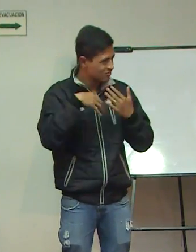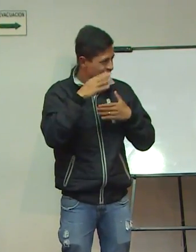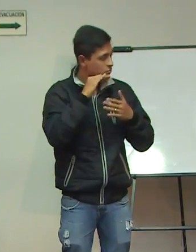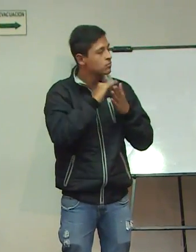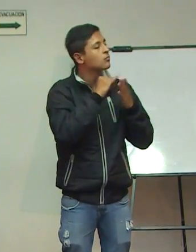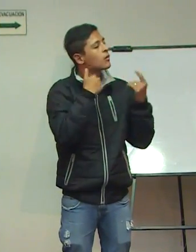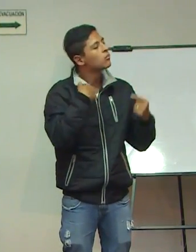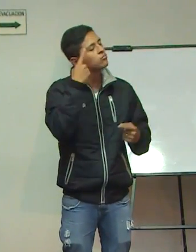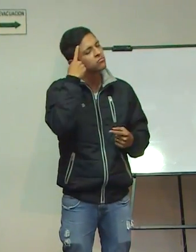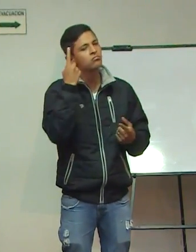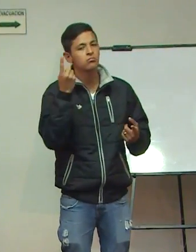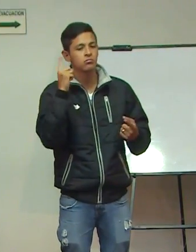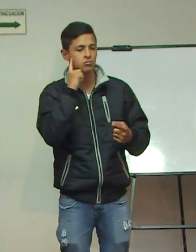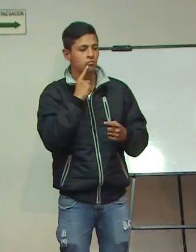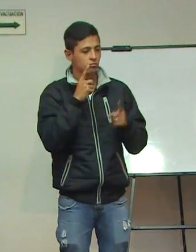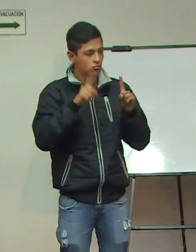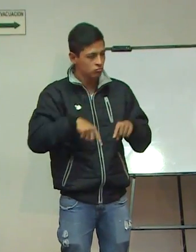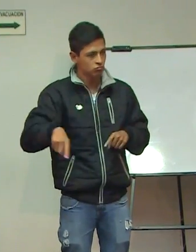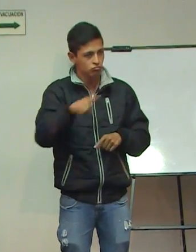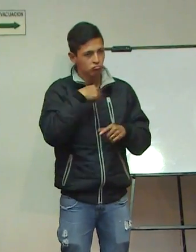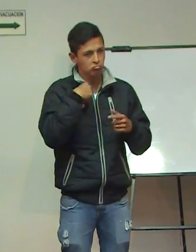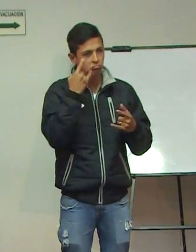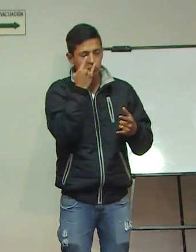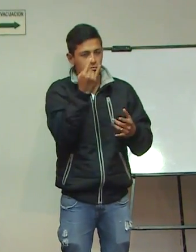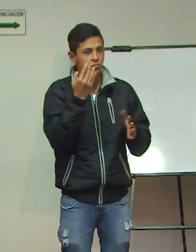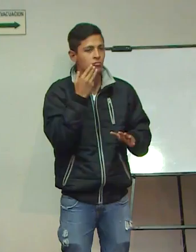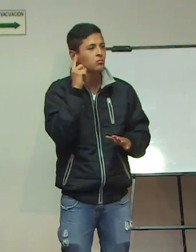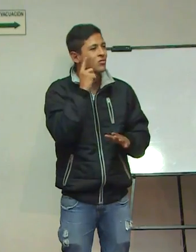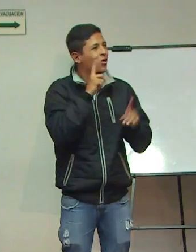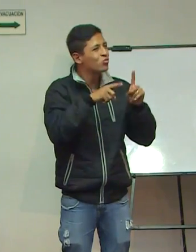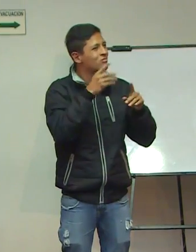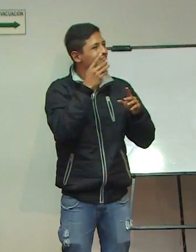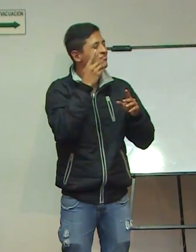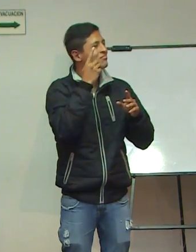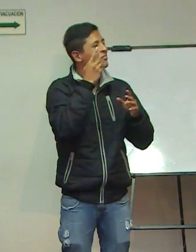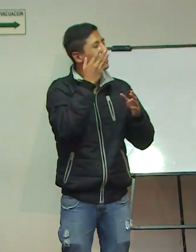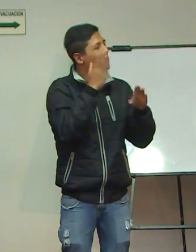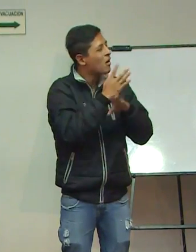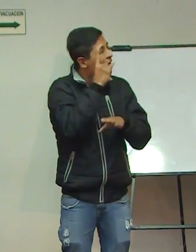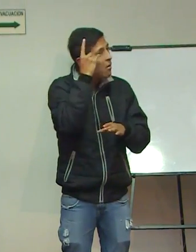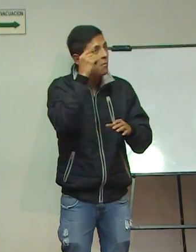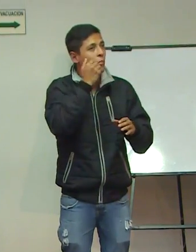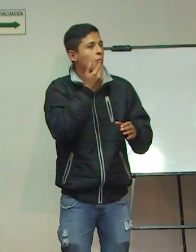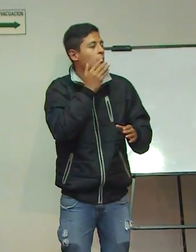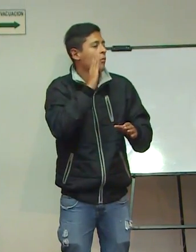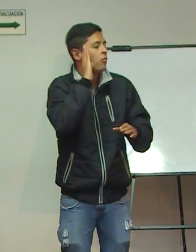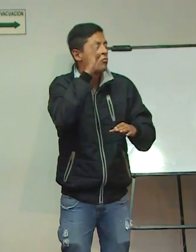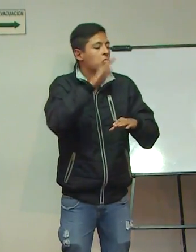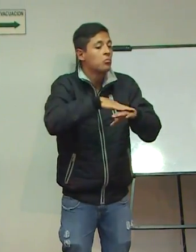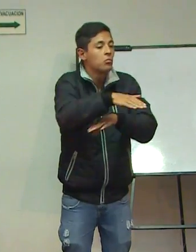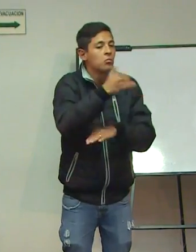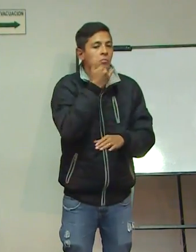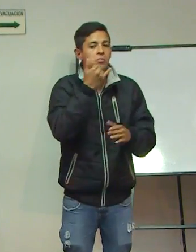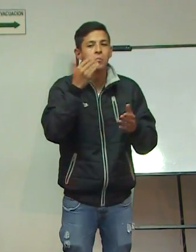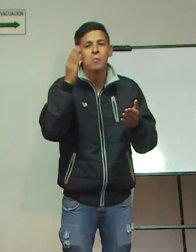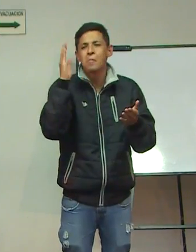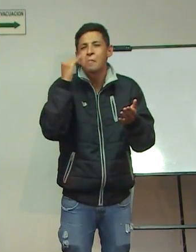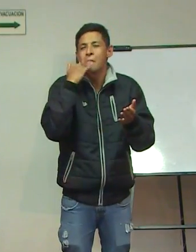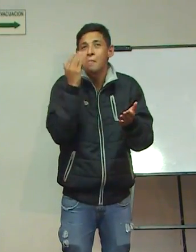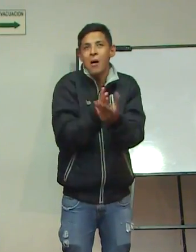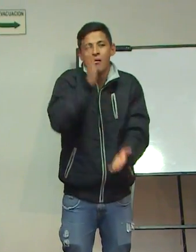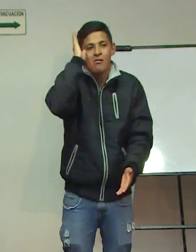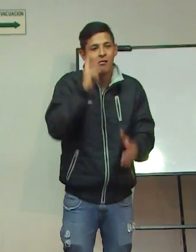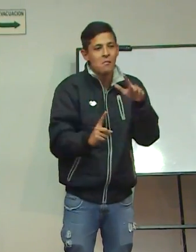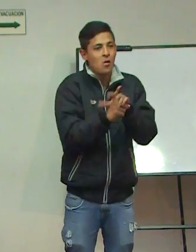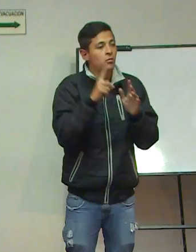muy fuertes, mucha influencia, y yo pienso que los sordos también podrían interesarse, ¿sí? Porque